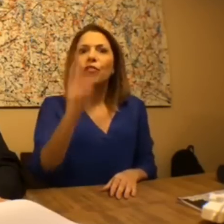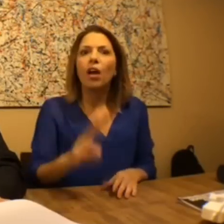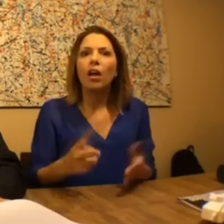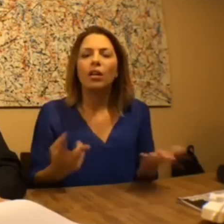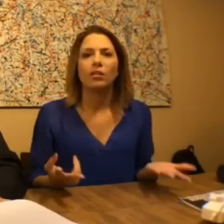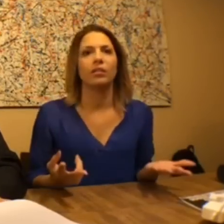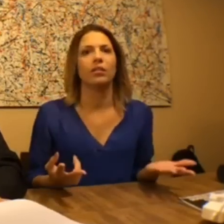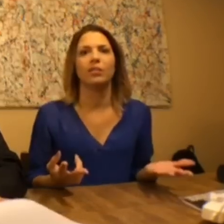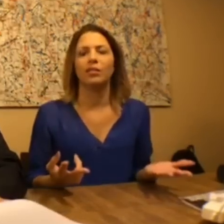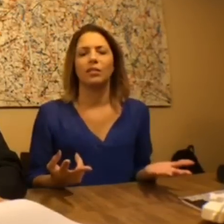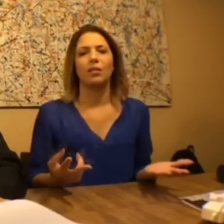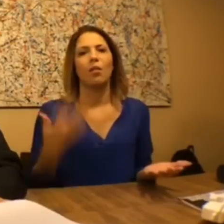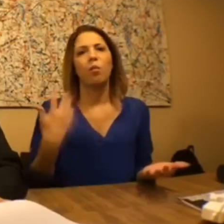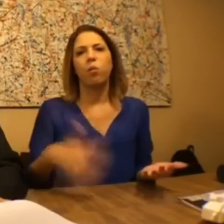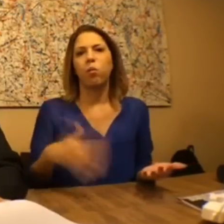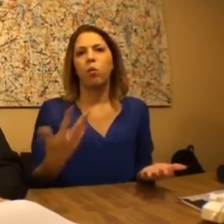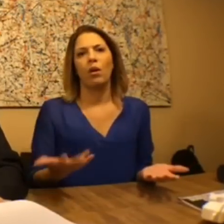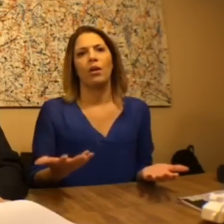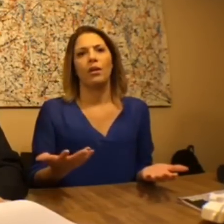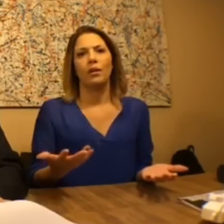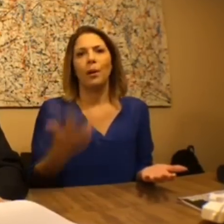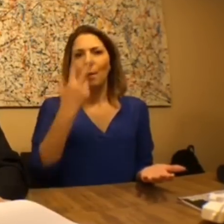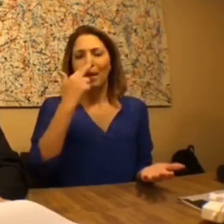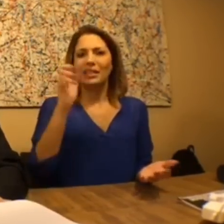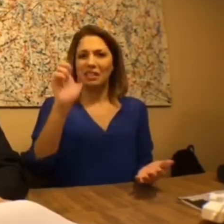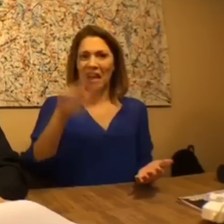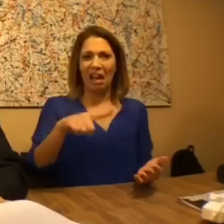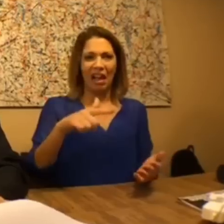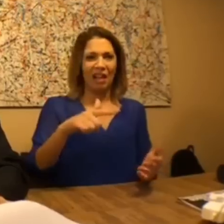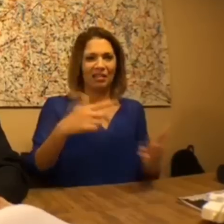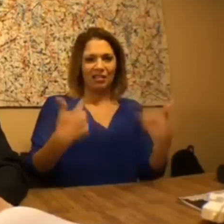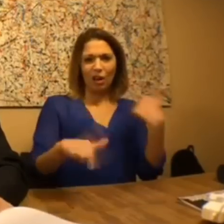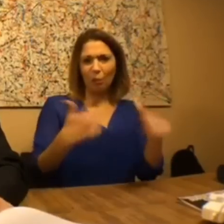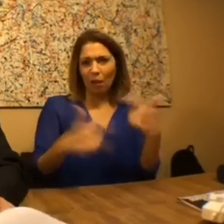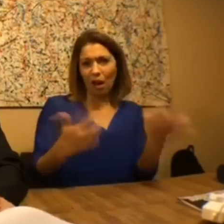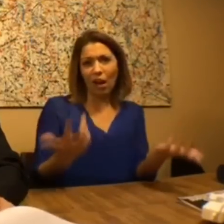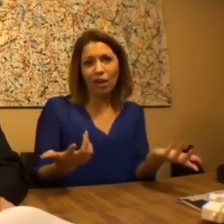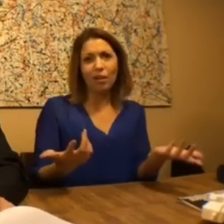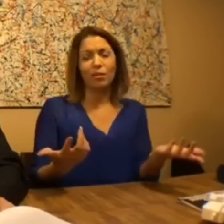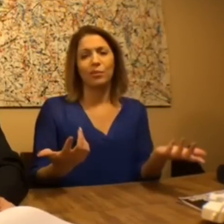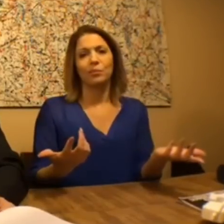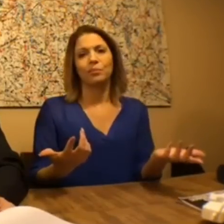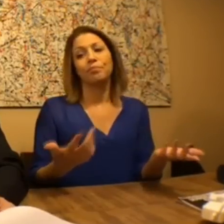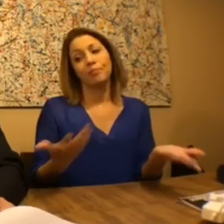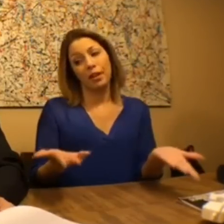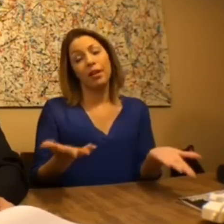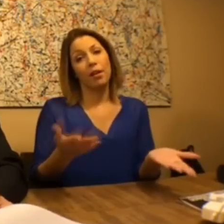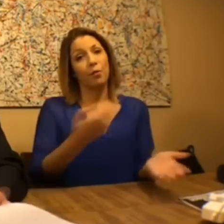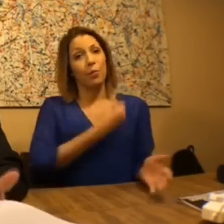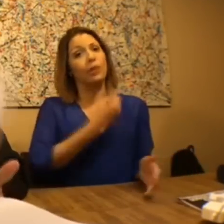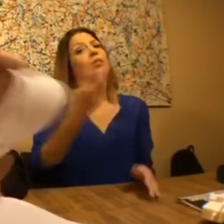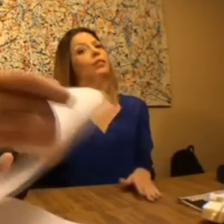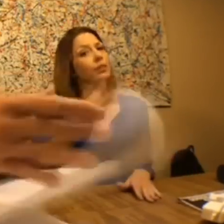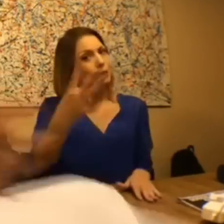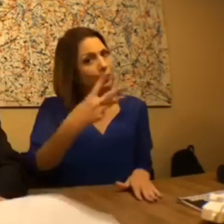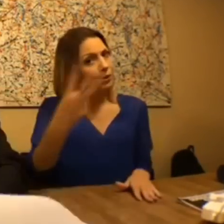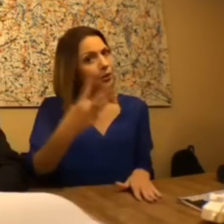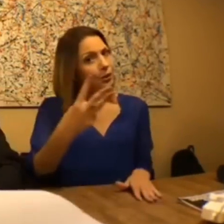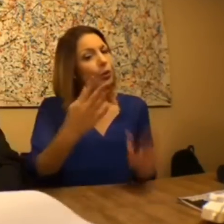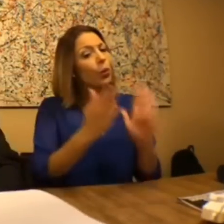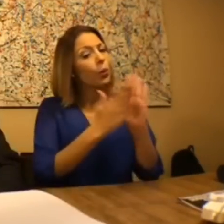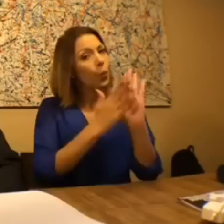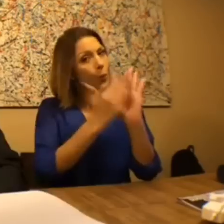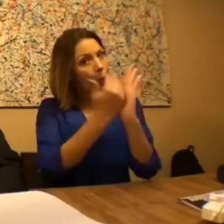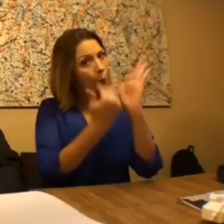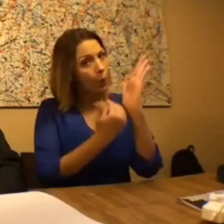sabe, uma forma de trabalho? Porque não tem prisão, não tem punição. Bem, está aqui na página 33 do plano de governo do senhor Haddad.